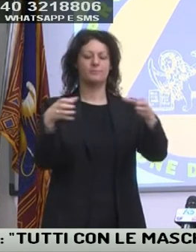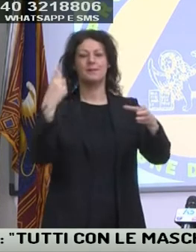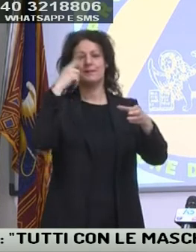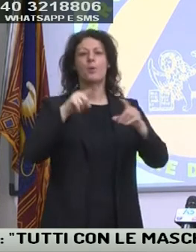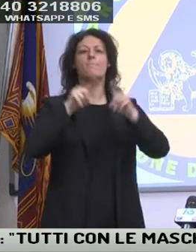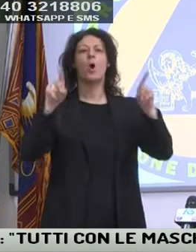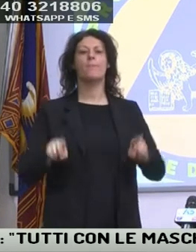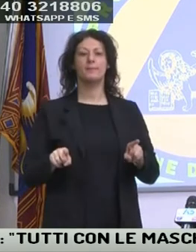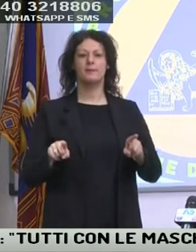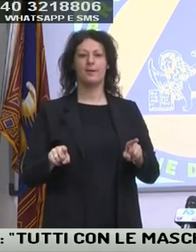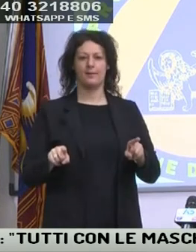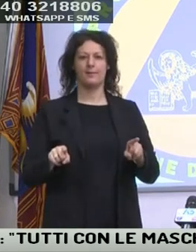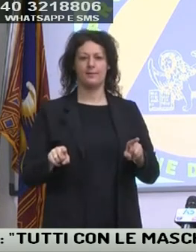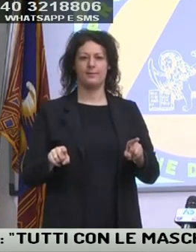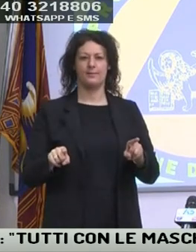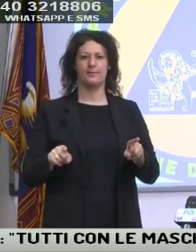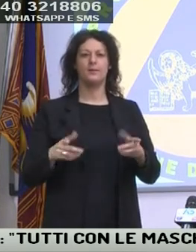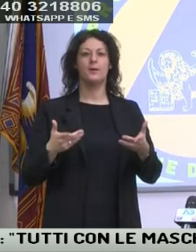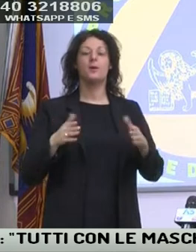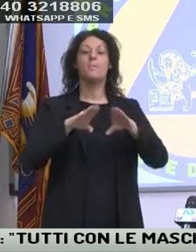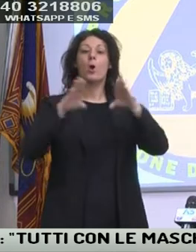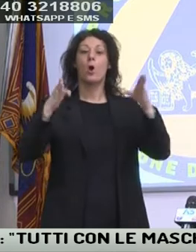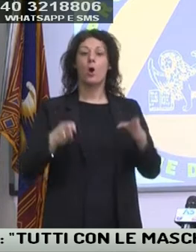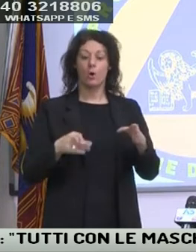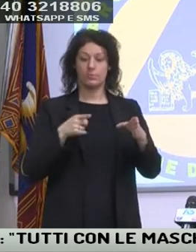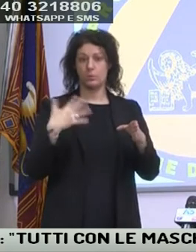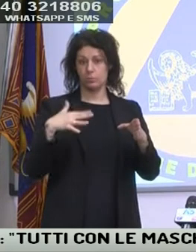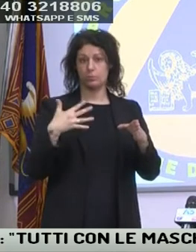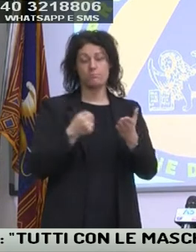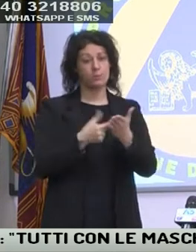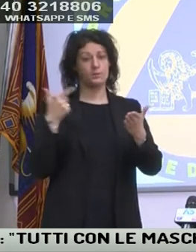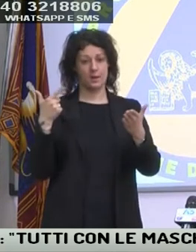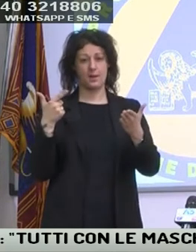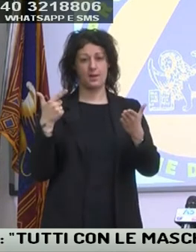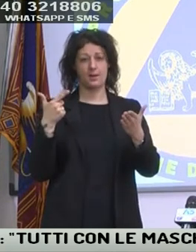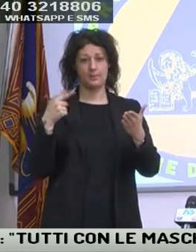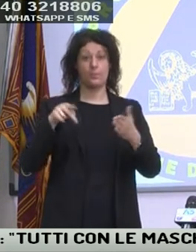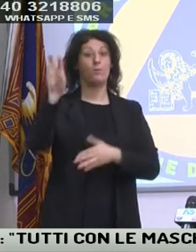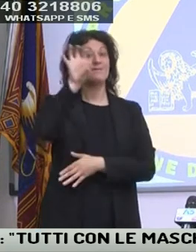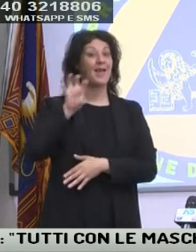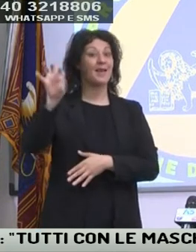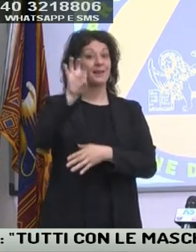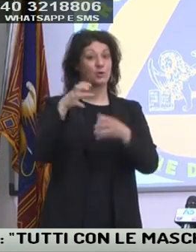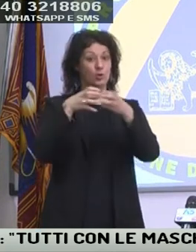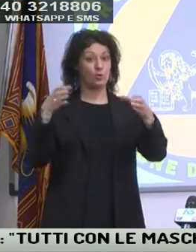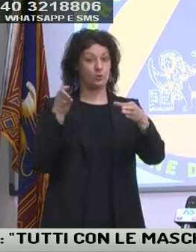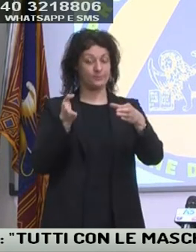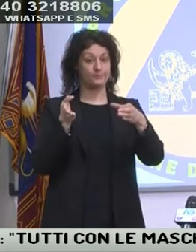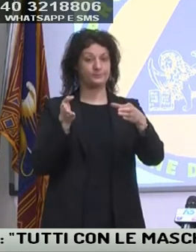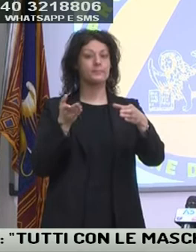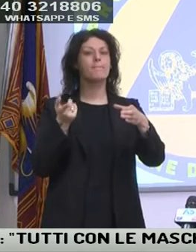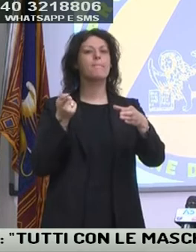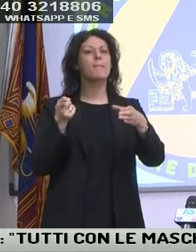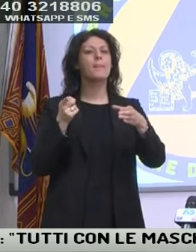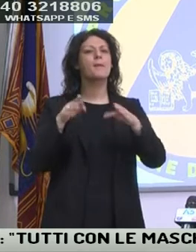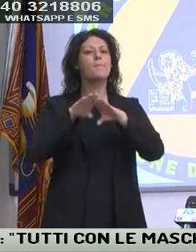siamo forti, è uno dei distretti importanti a livello nazionale, quello del mobile in Veneto, è un distretto del mobile che vive in